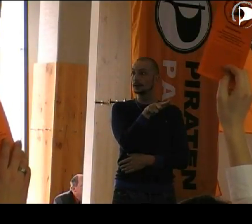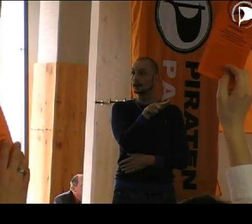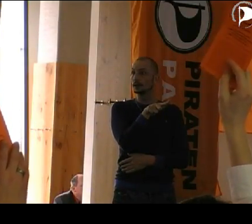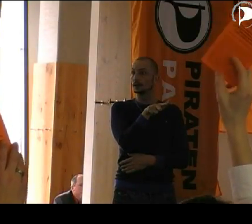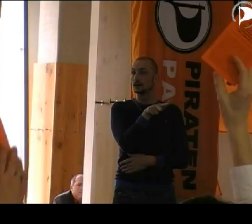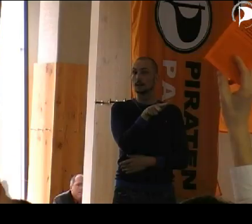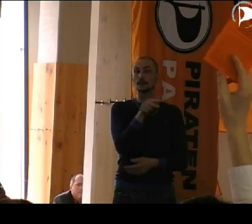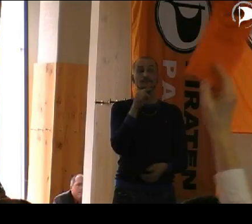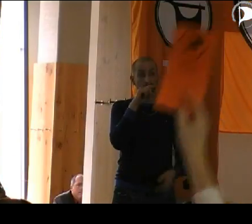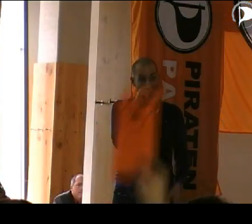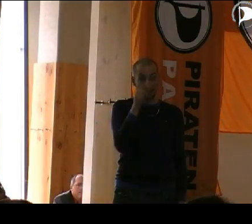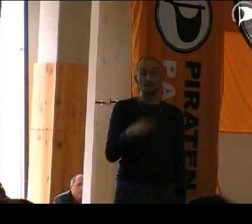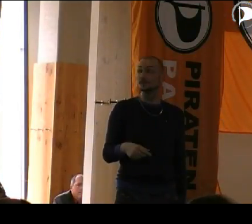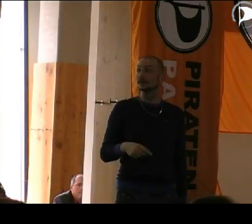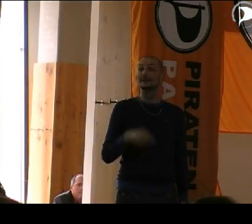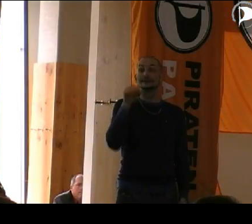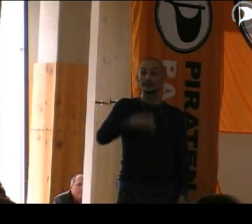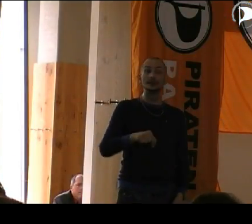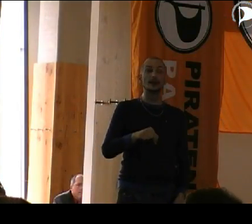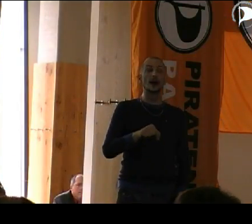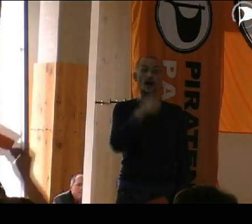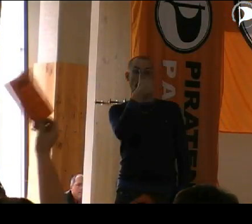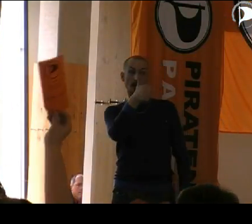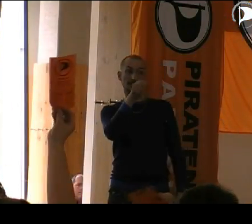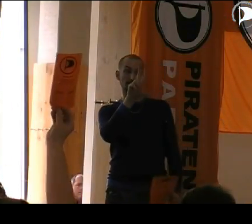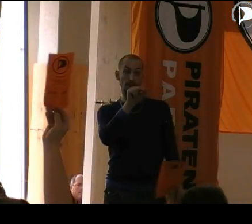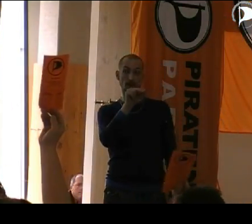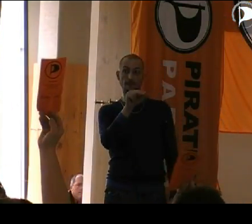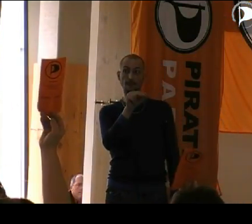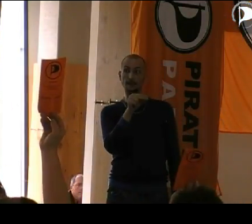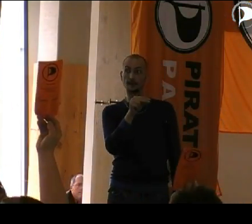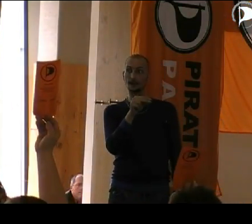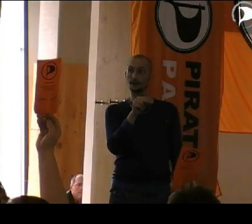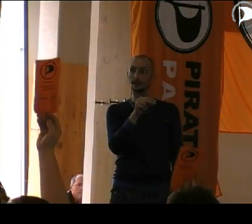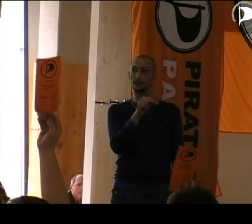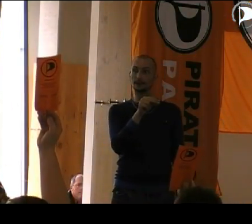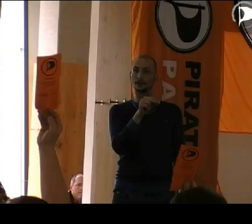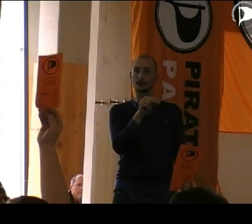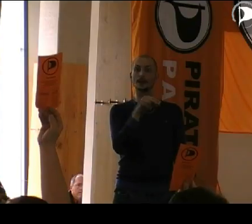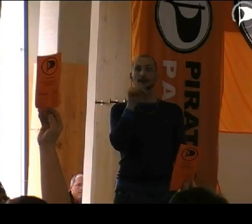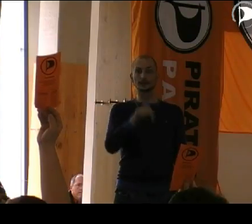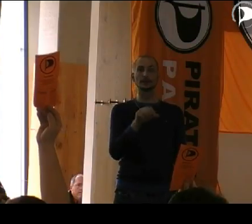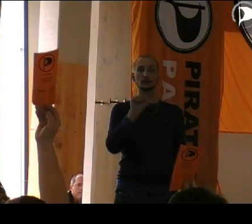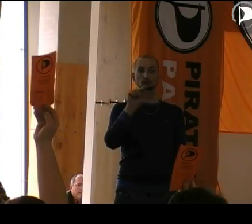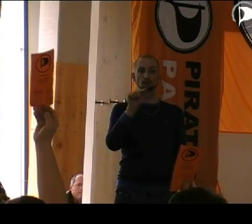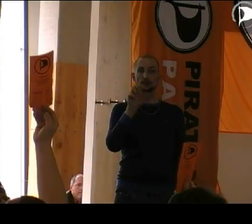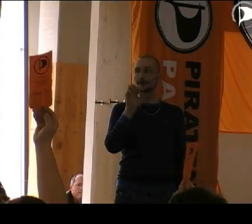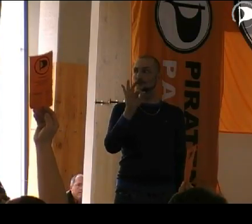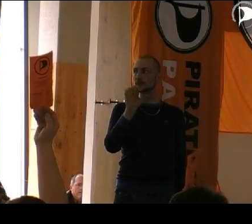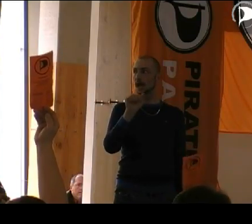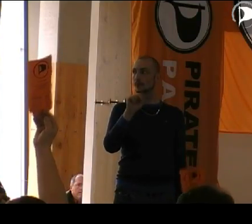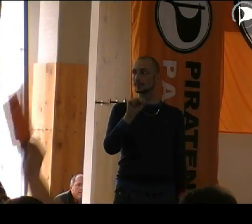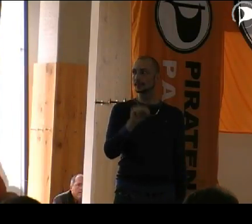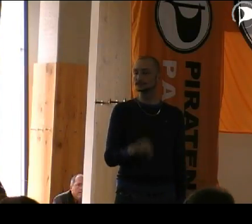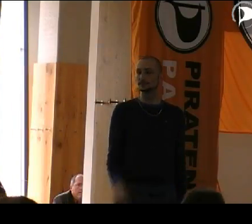okay jetzt bitte noch mal 112 verstärkt also ich sehe die mehrheit für martin